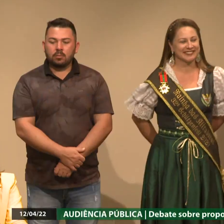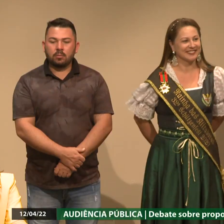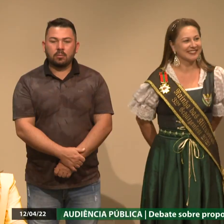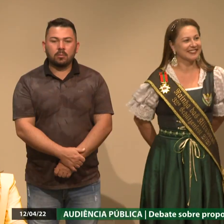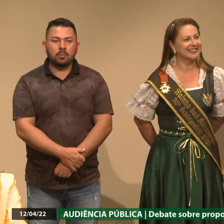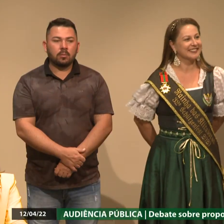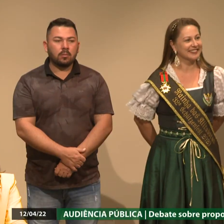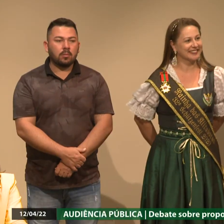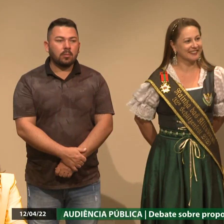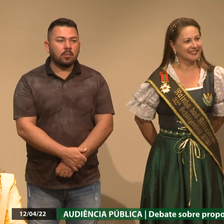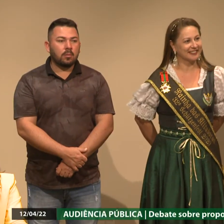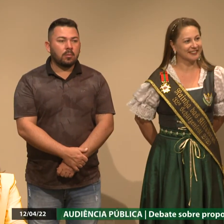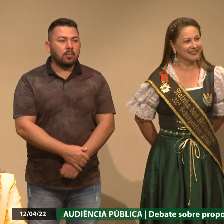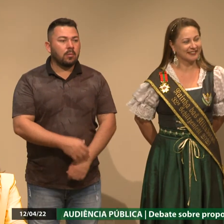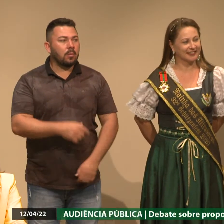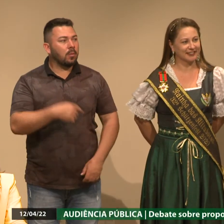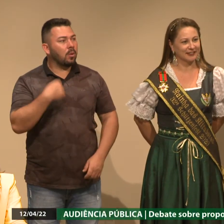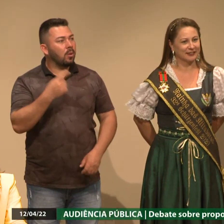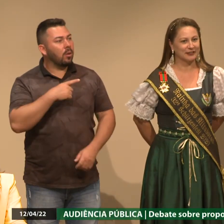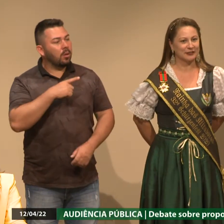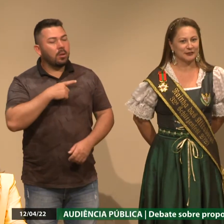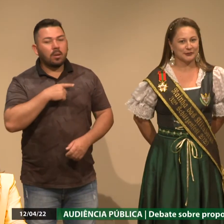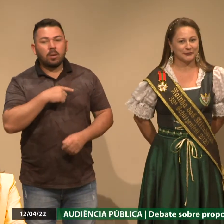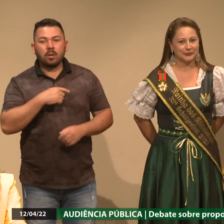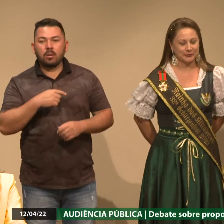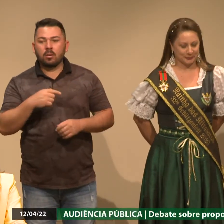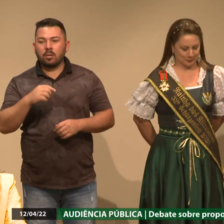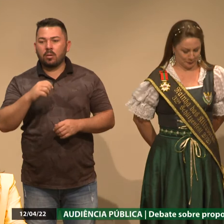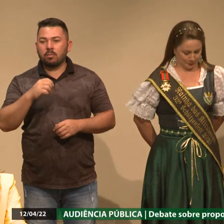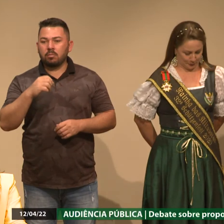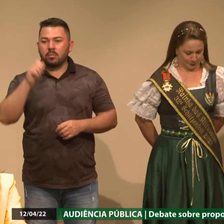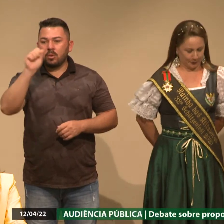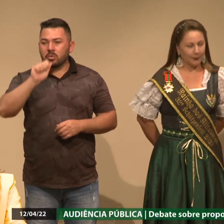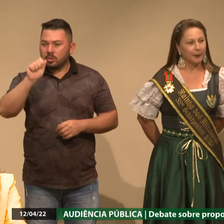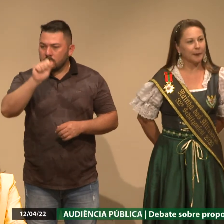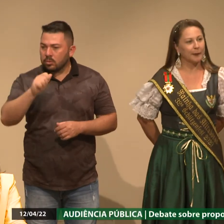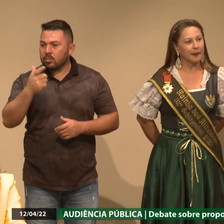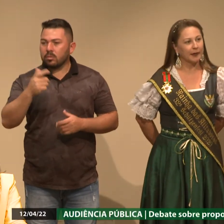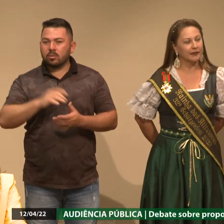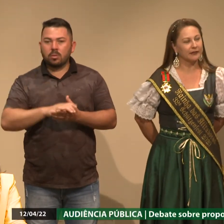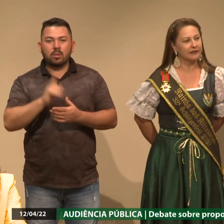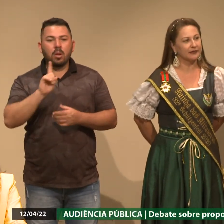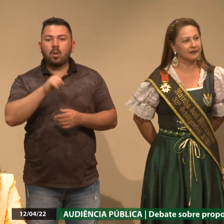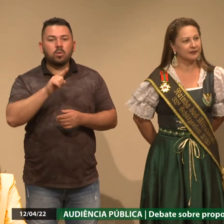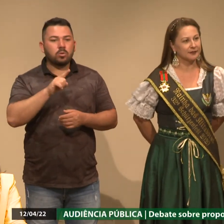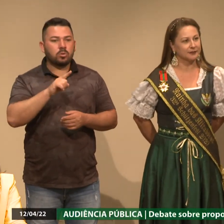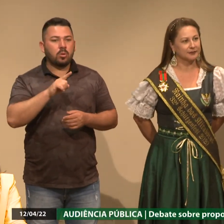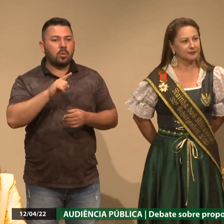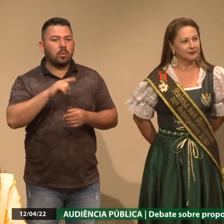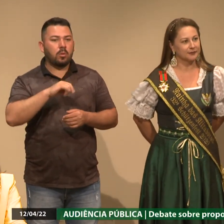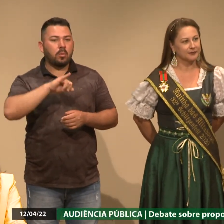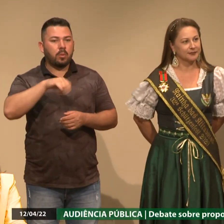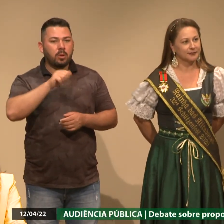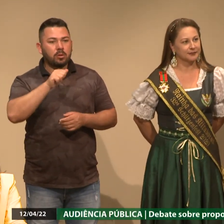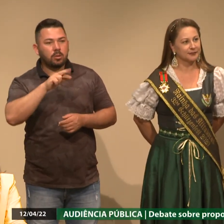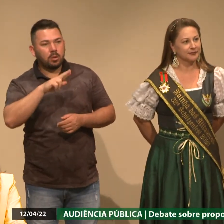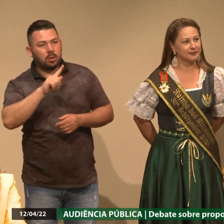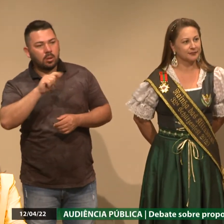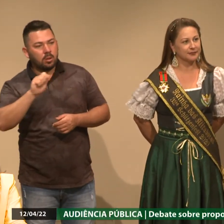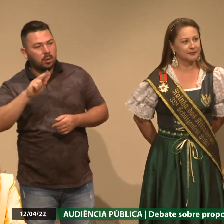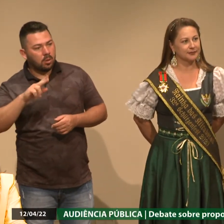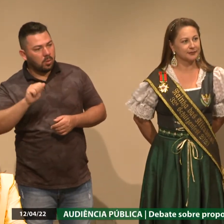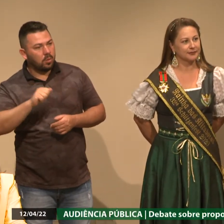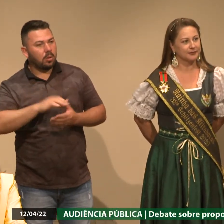e nós temos uma Deputado dezenas de sociedades na nossa região não só Jaraguá do Sul mas também Jaraguá